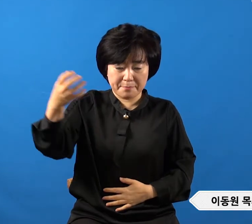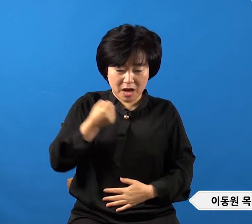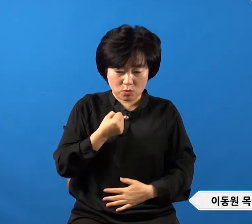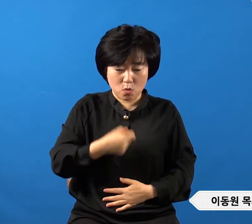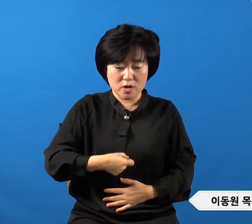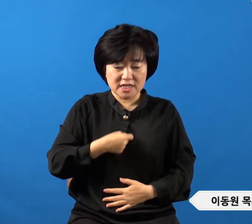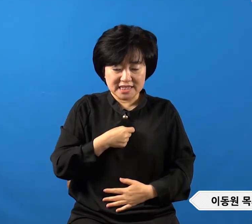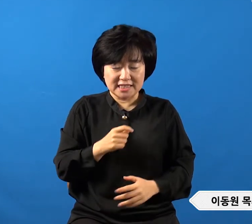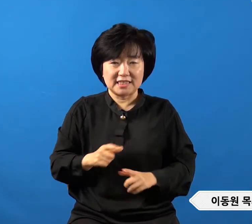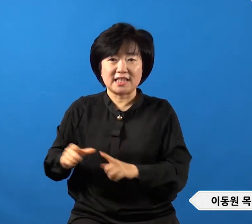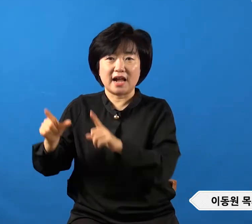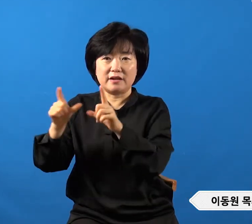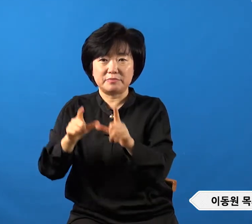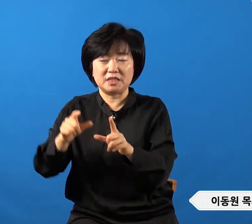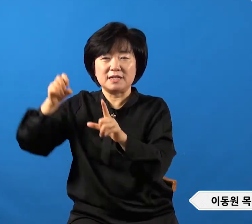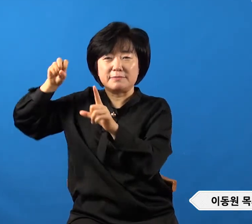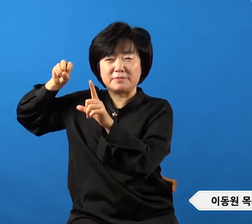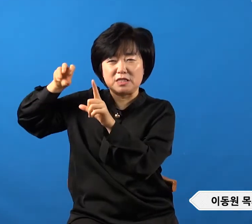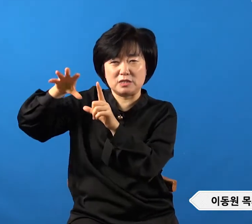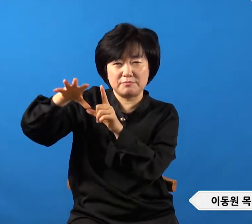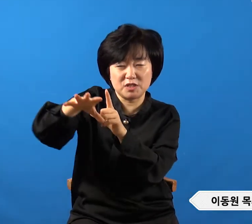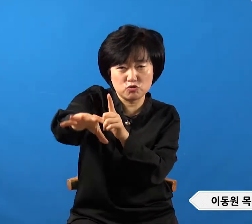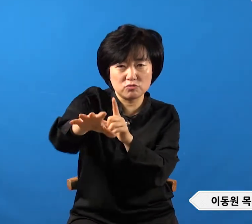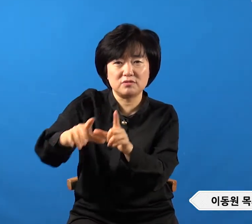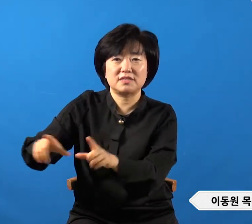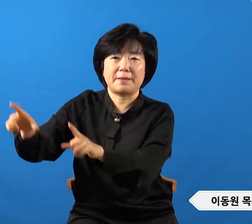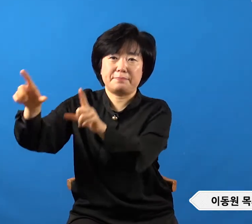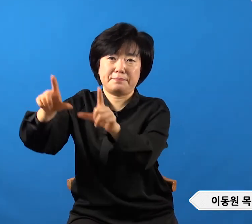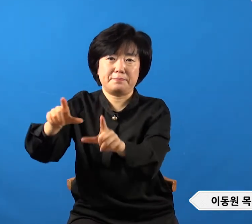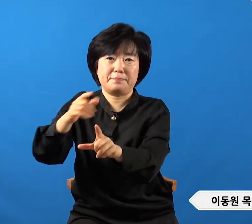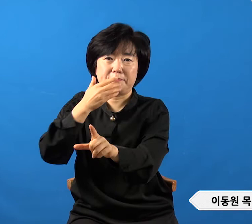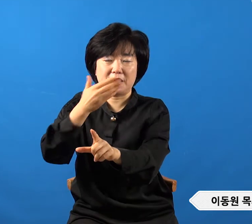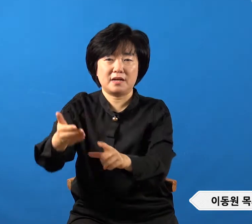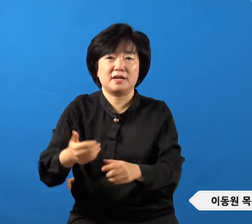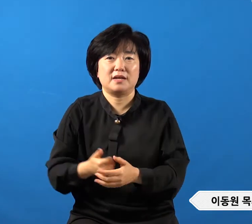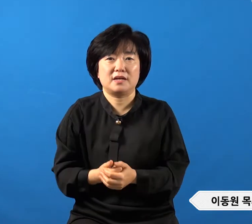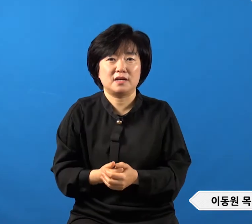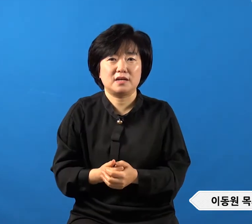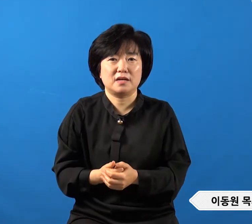의인된 삶으로 빛을 비추어내는 삶을 시작하는 것입니다.